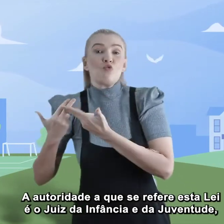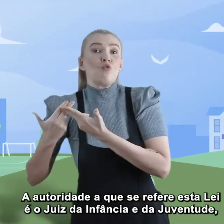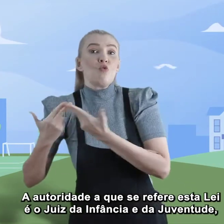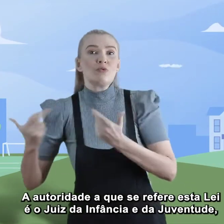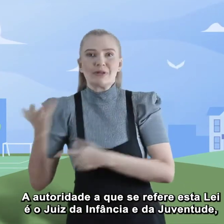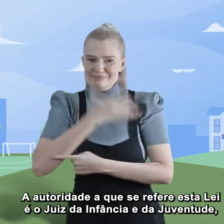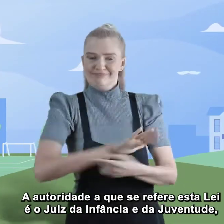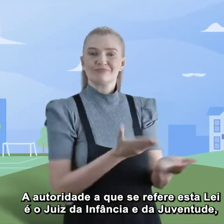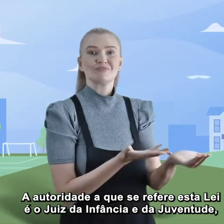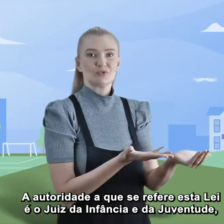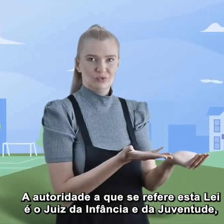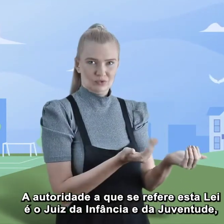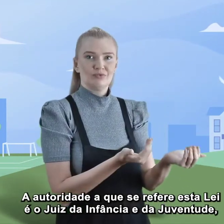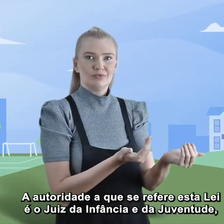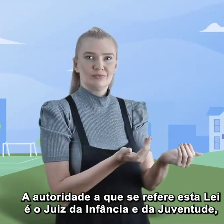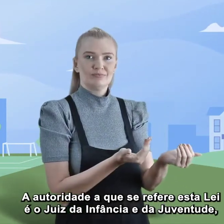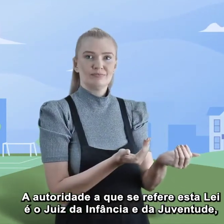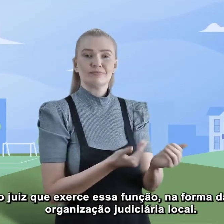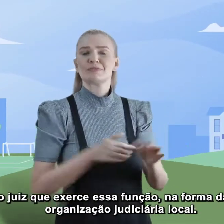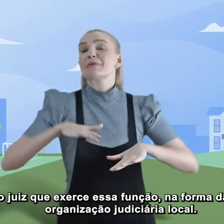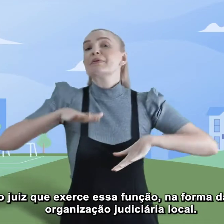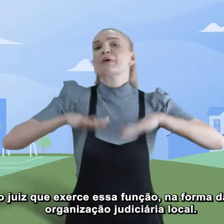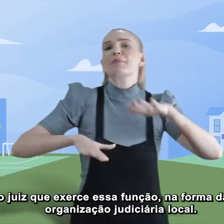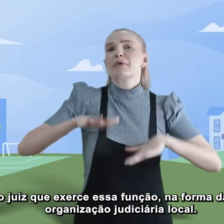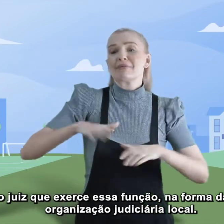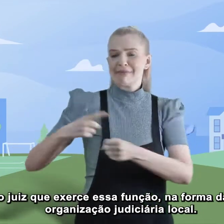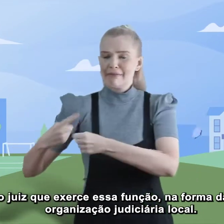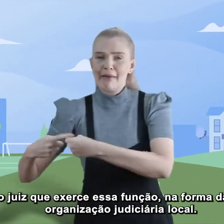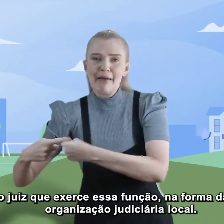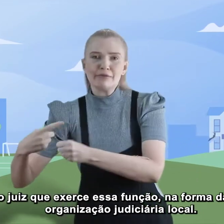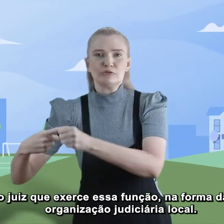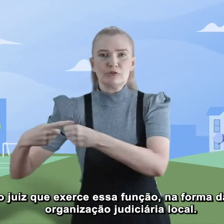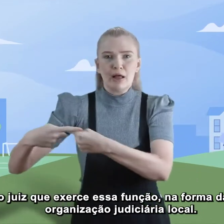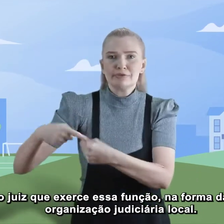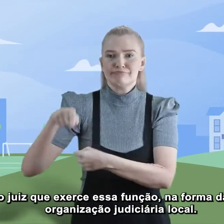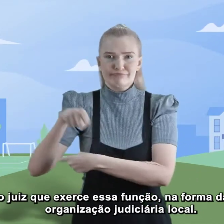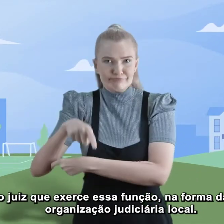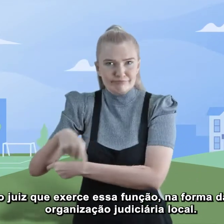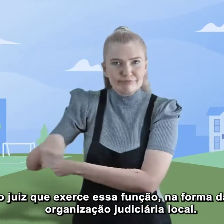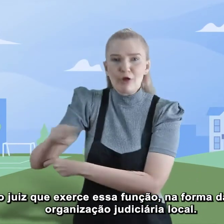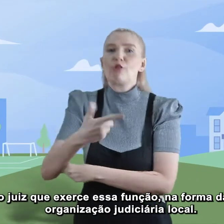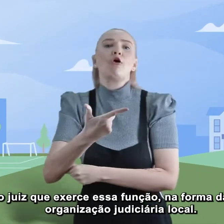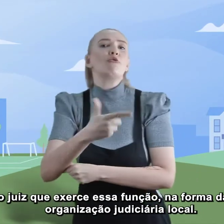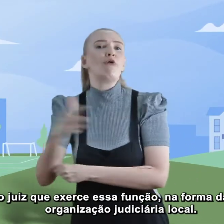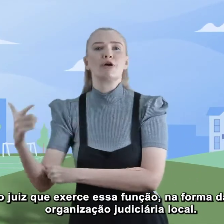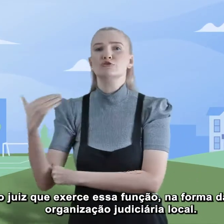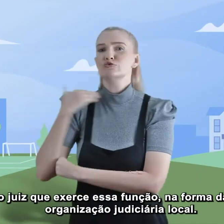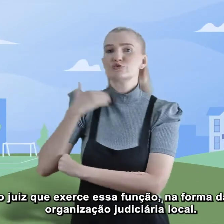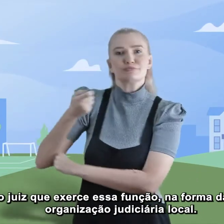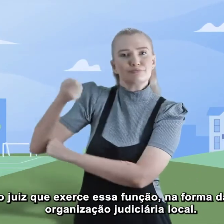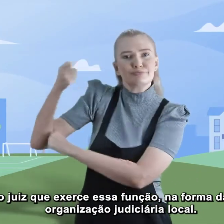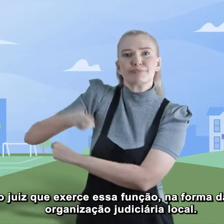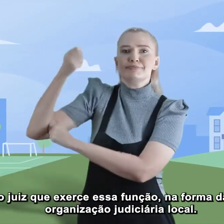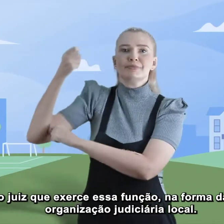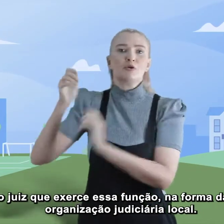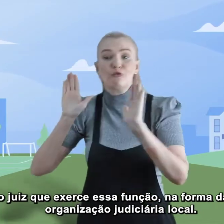e da juventude, ou o juiz que exerce essa função, na forma da lei de